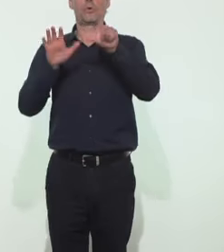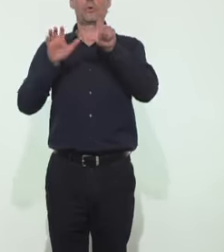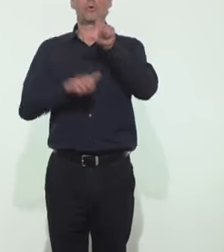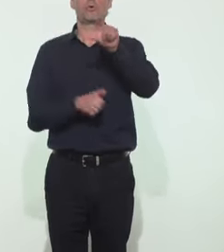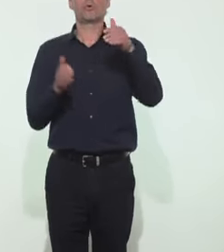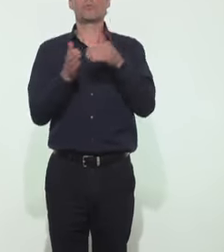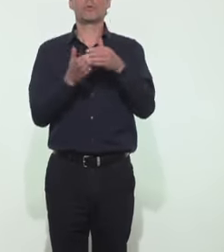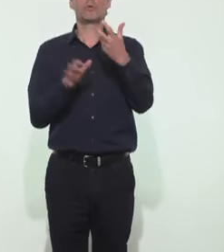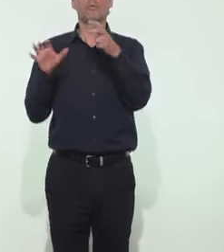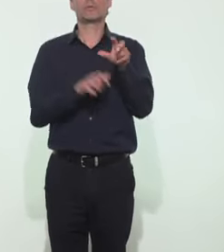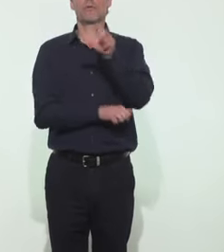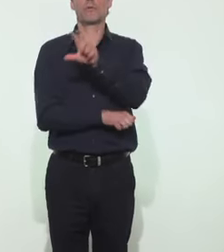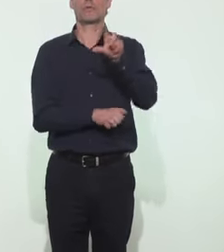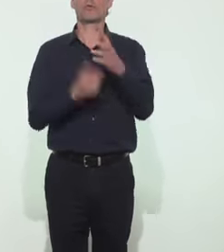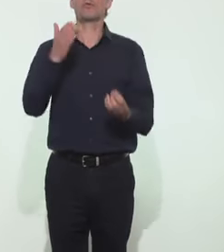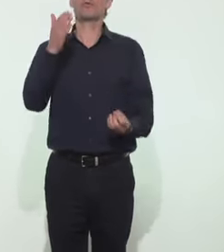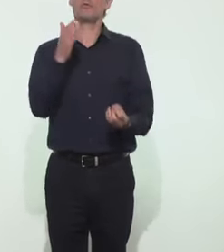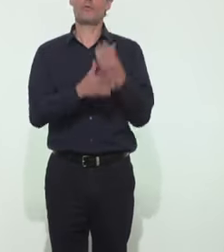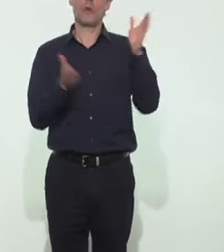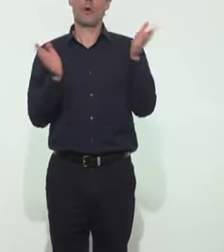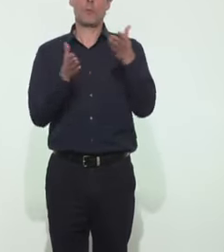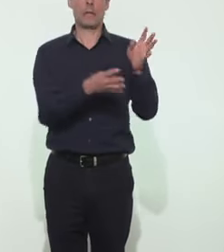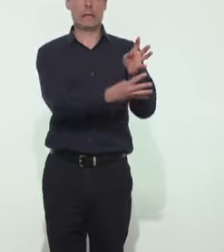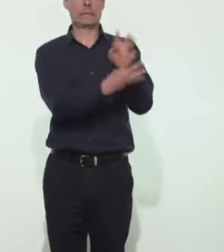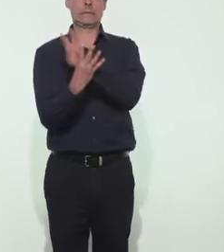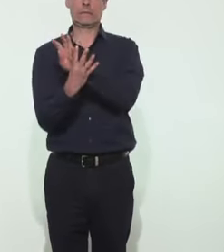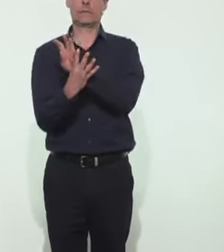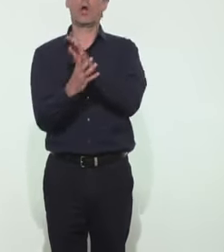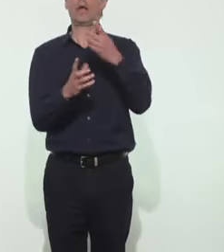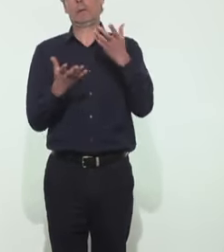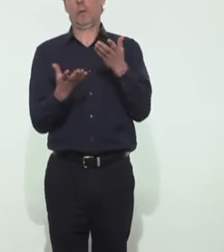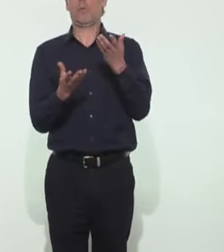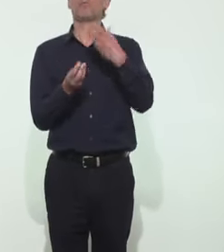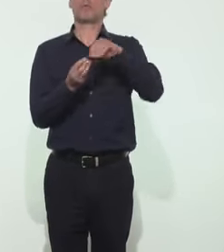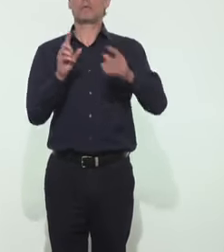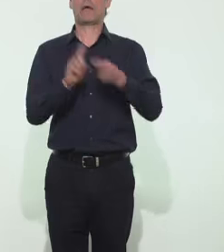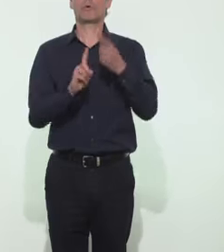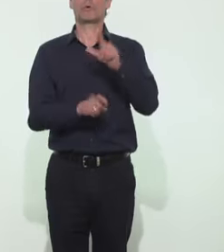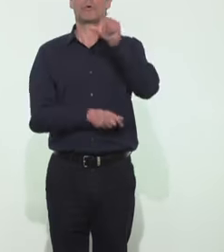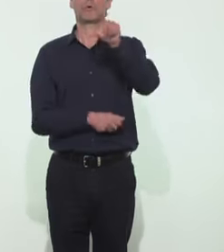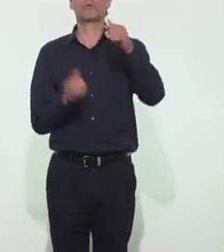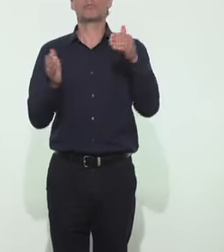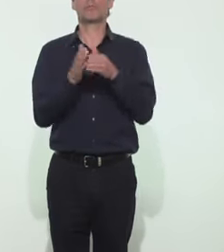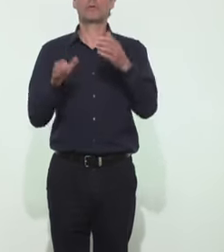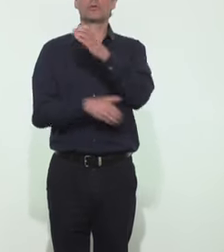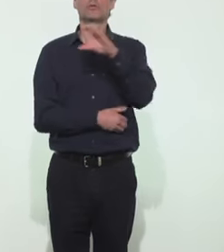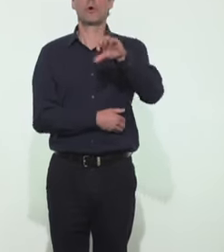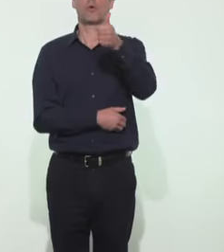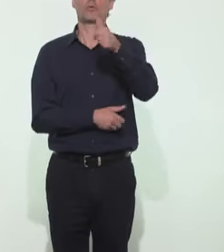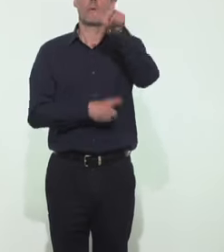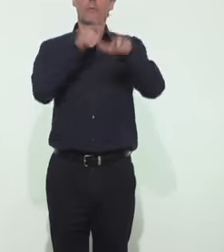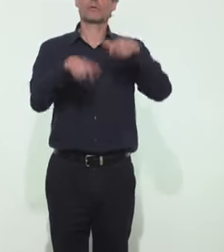nouvelle hospitalisation arrivé à l'hôpital mais aussi et c'est important 2111 sorti